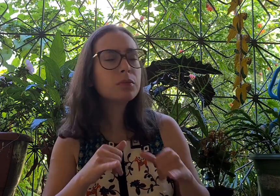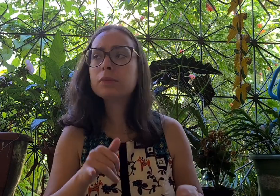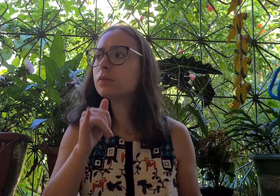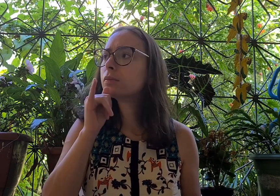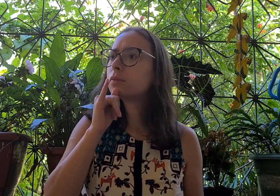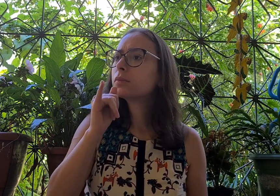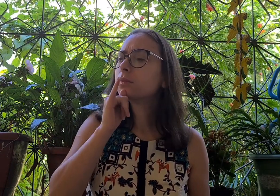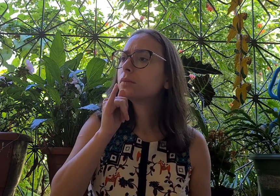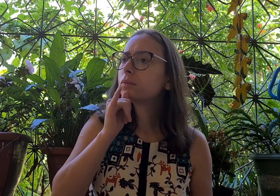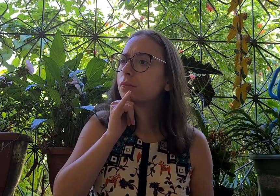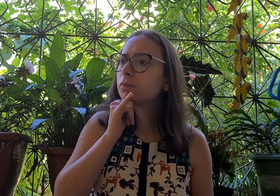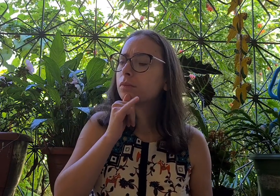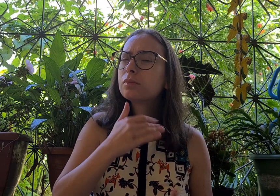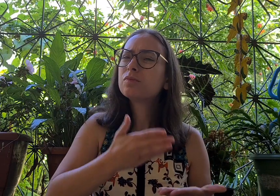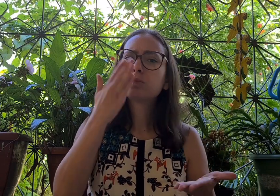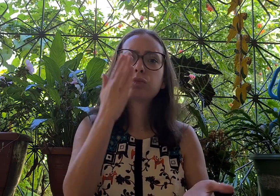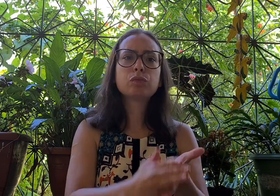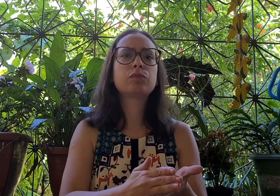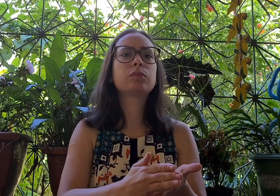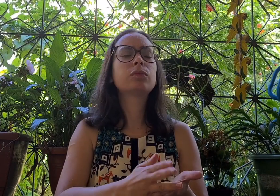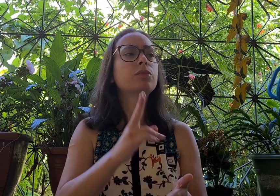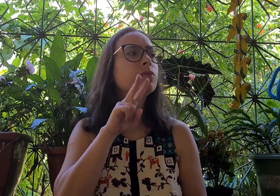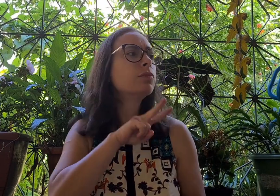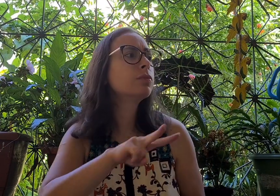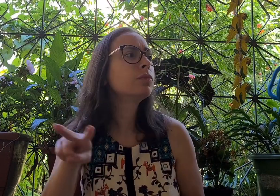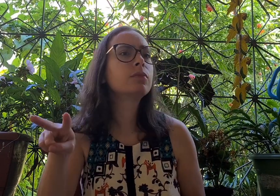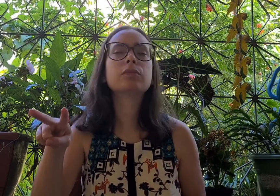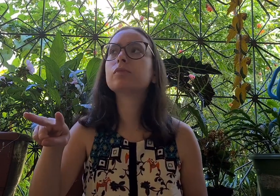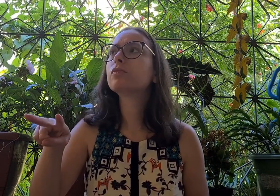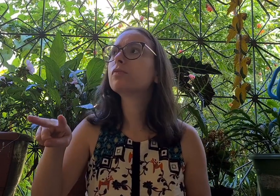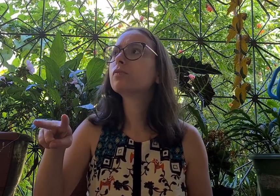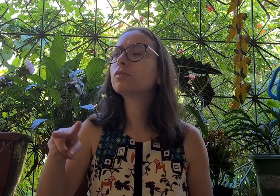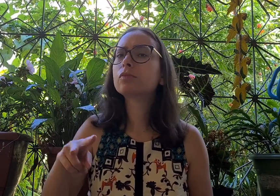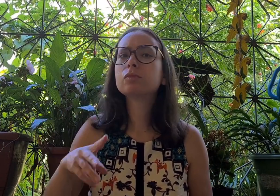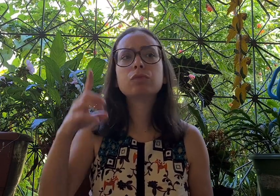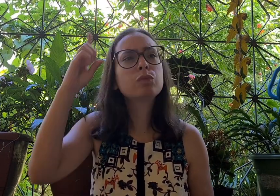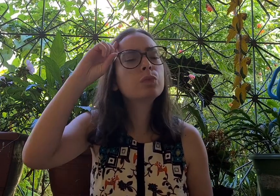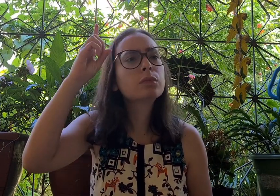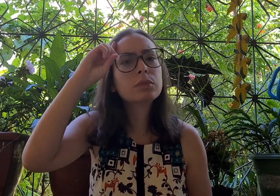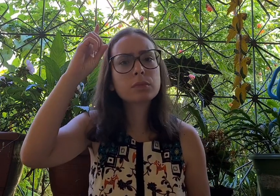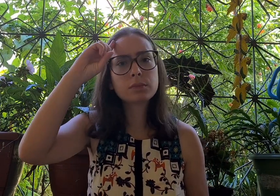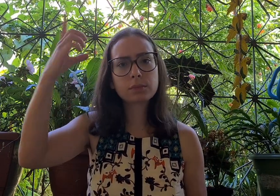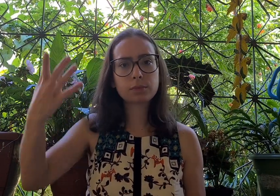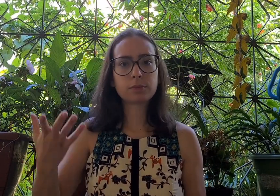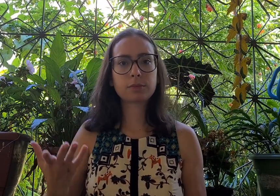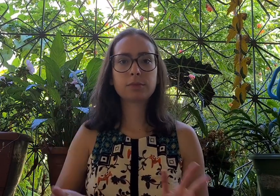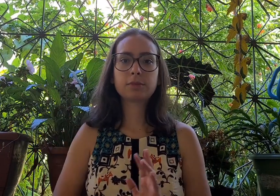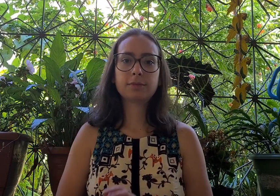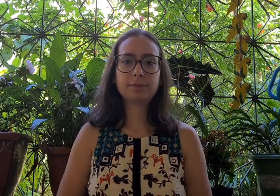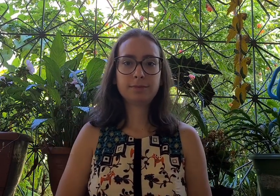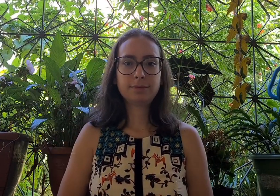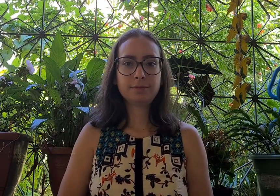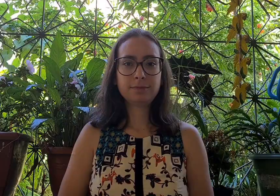me avisa me fala dê exemplos de Barreiras que vocês vem no dia a dia